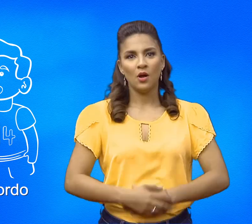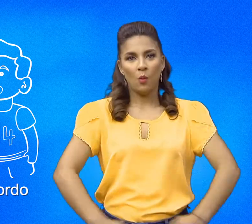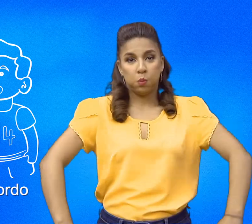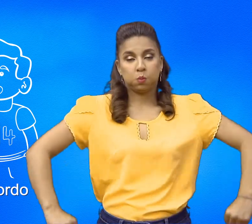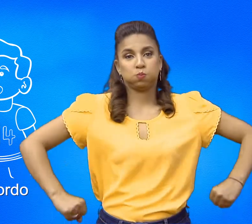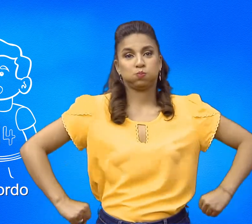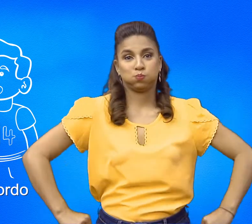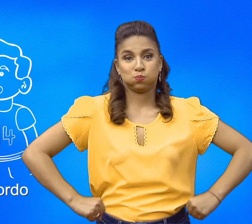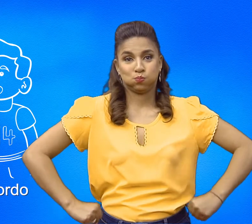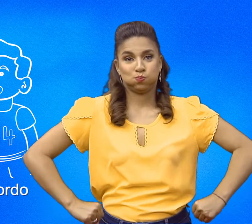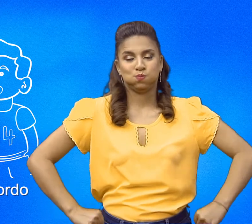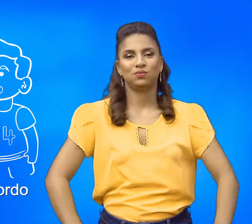gordo